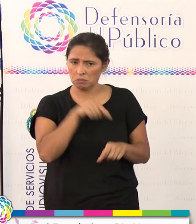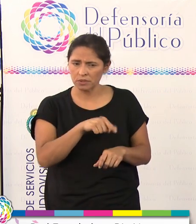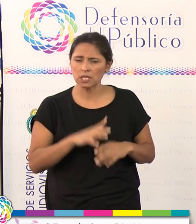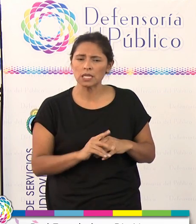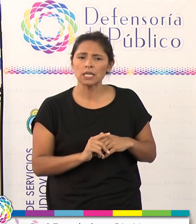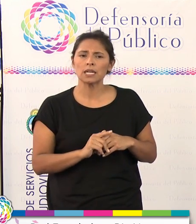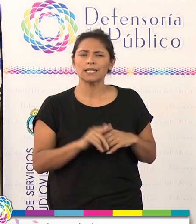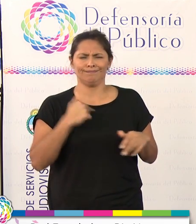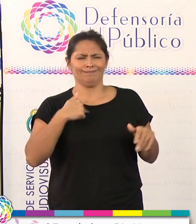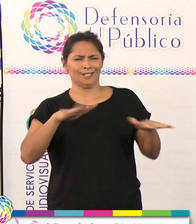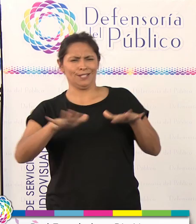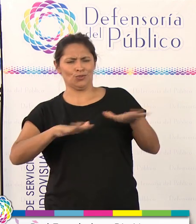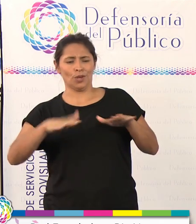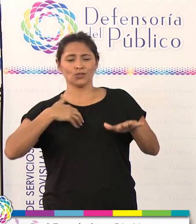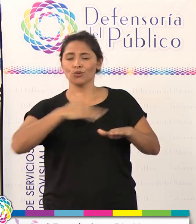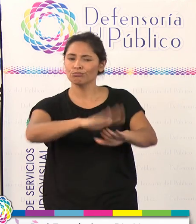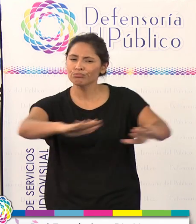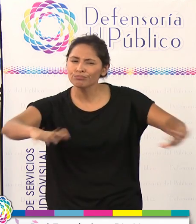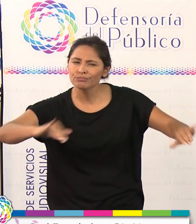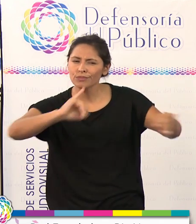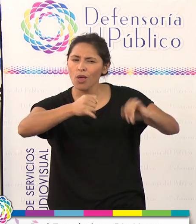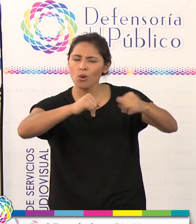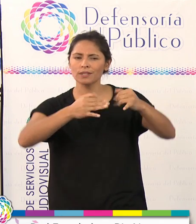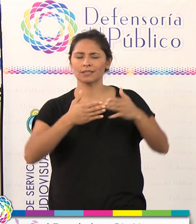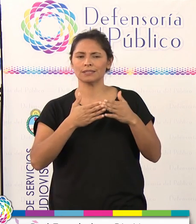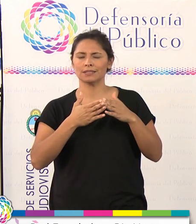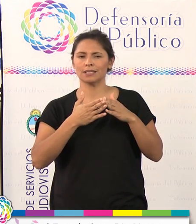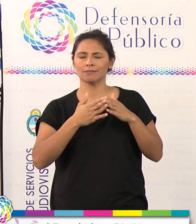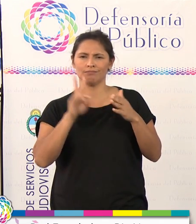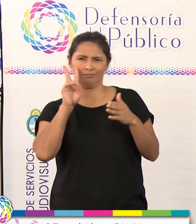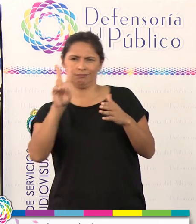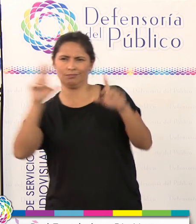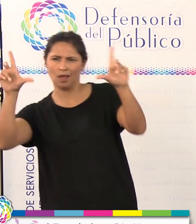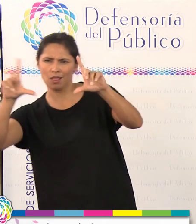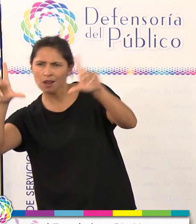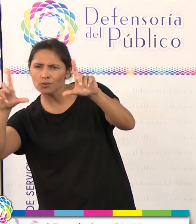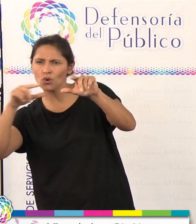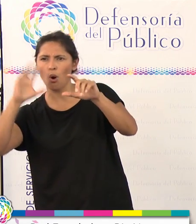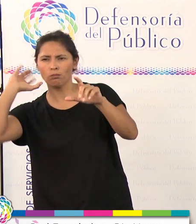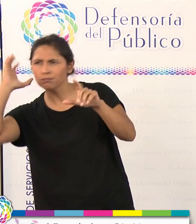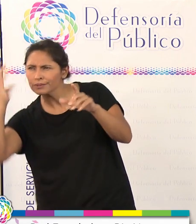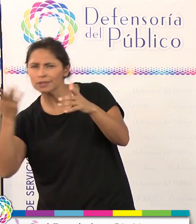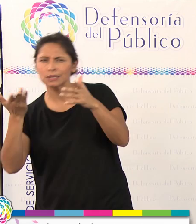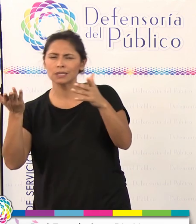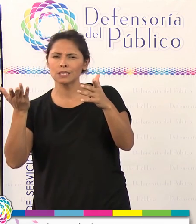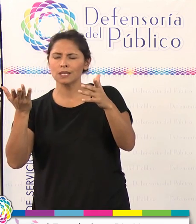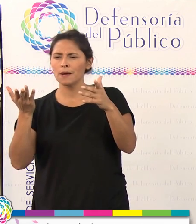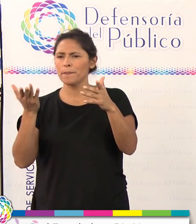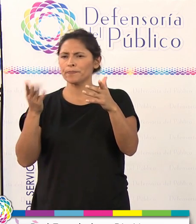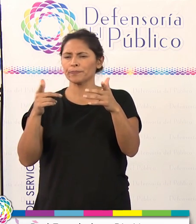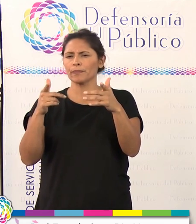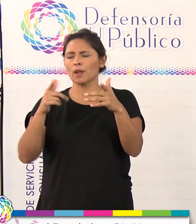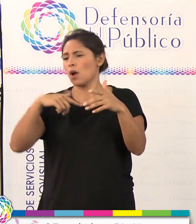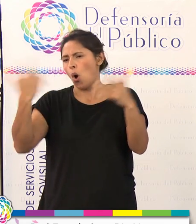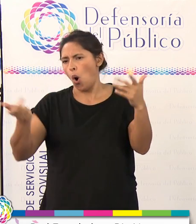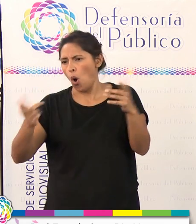la situación de los niños, niñas y adolescentes, reflejada en los medios de comunicación, tanto en la radio, en la tele,